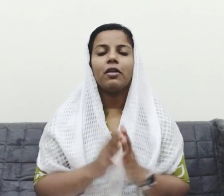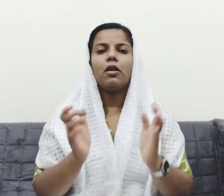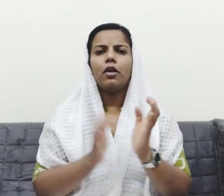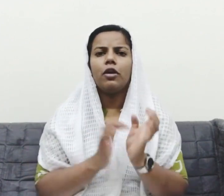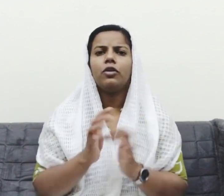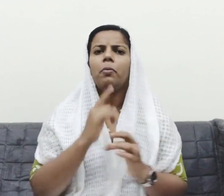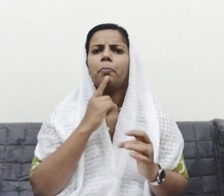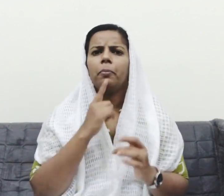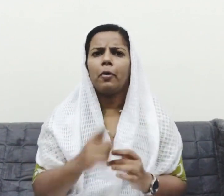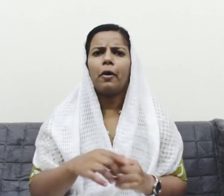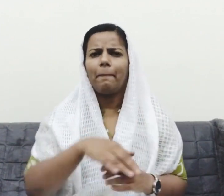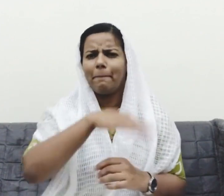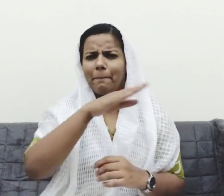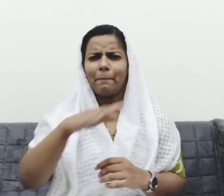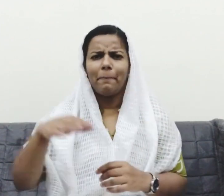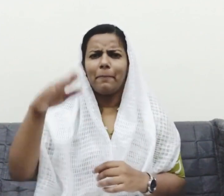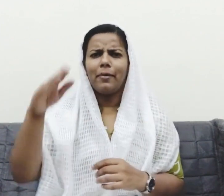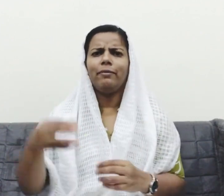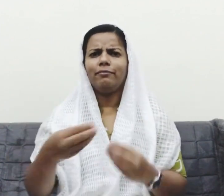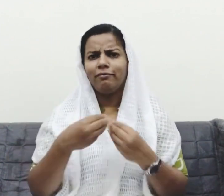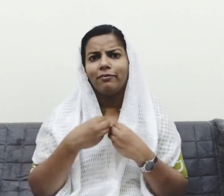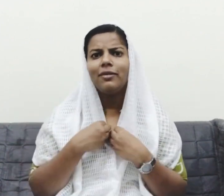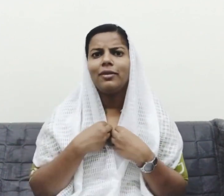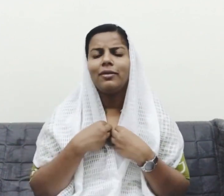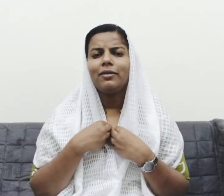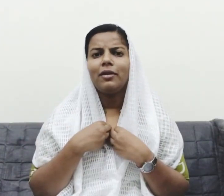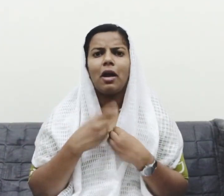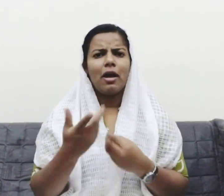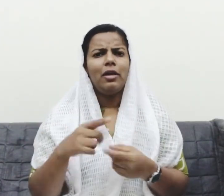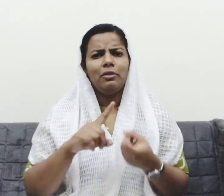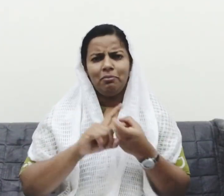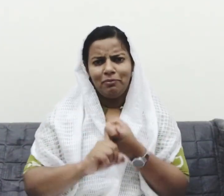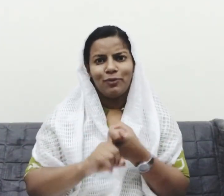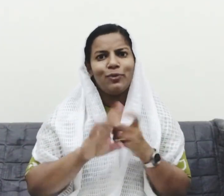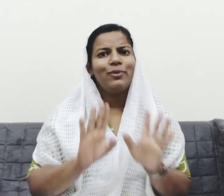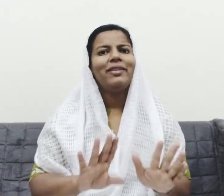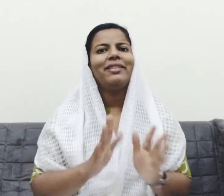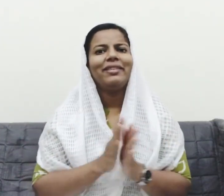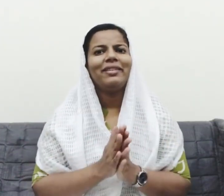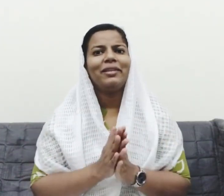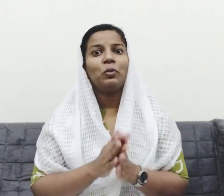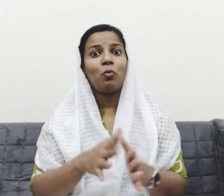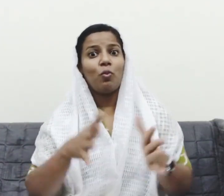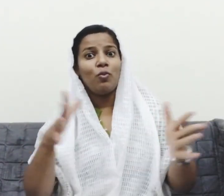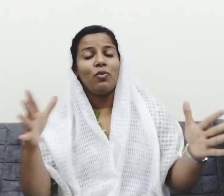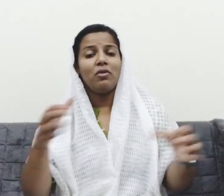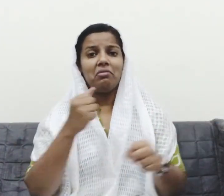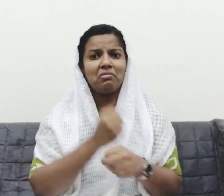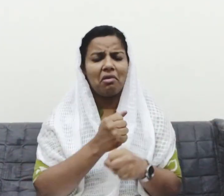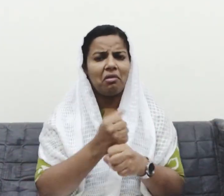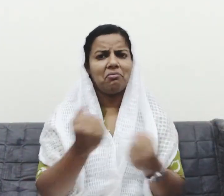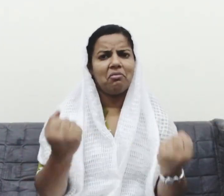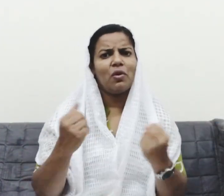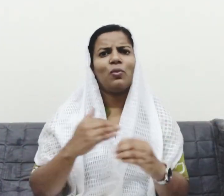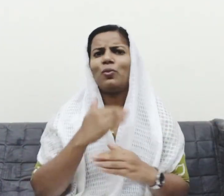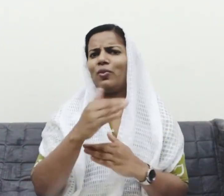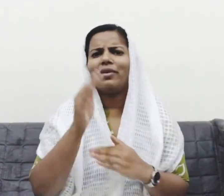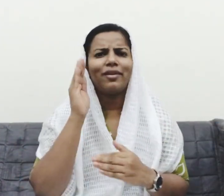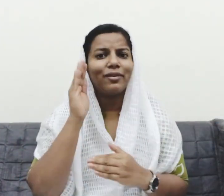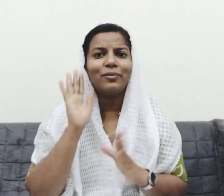അന്ന് കൽപ്പിച്ച ഈ മല ഇപ്പോൾ എനിക്ക് തരിക. അവിടെ അനാക്കിയവർ ഉണ്ട്, പട്ടണങ്ങൾ വലിപ്പവും ഉറപ്പുള്ളവ എന്ന് നീ